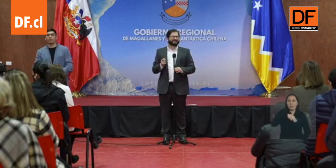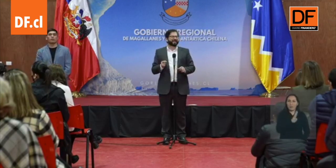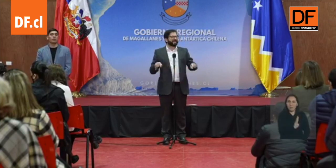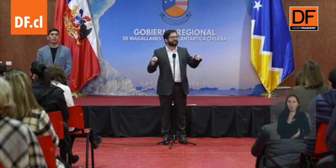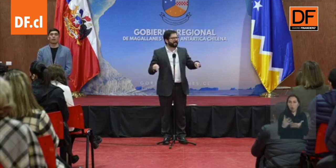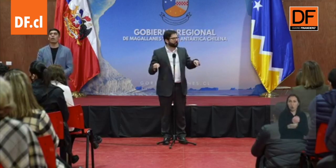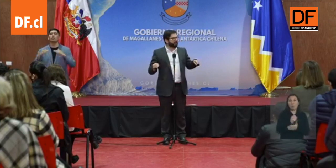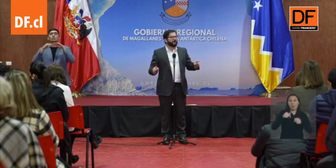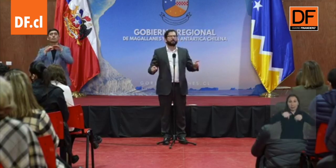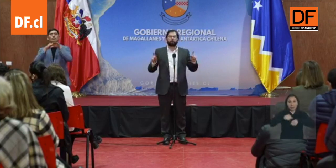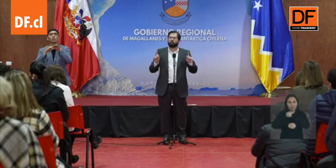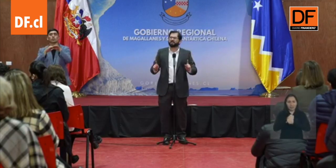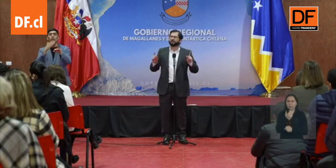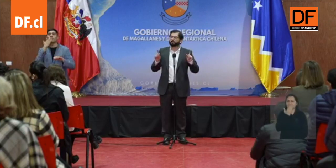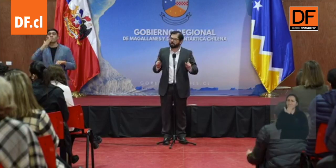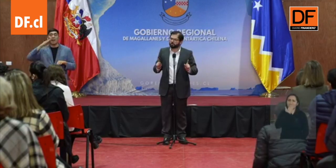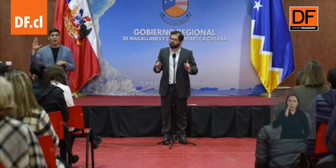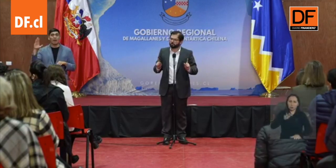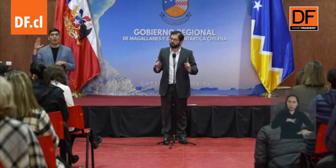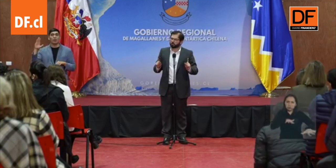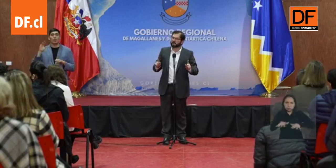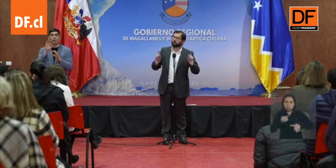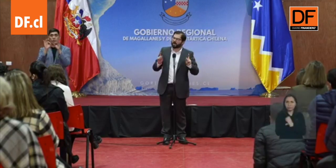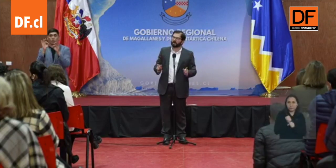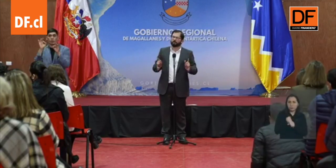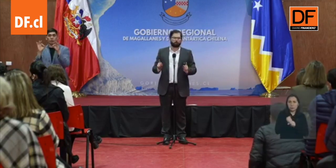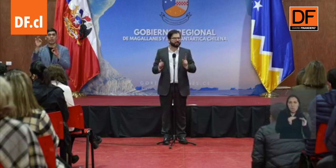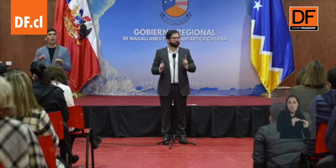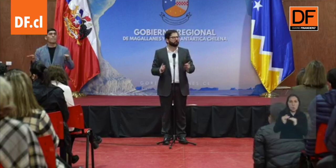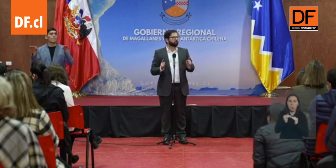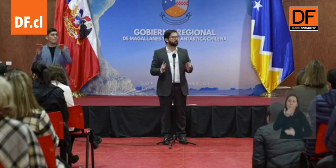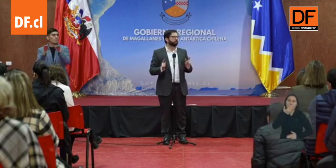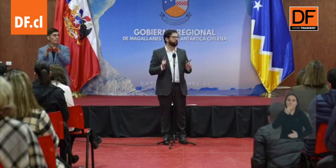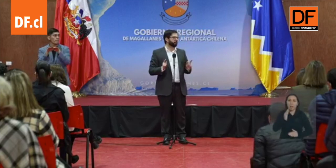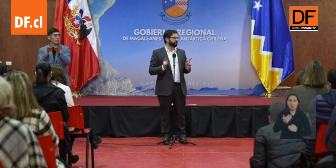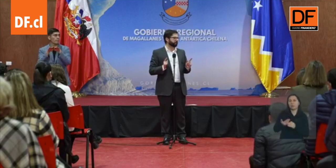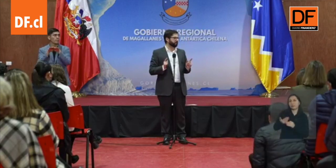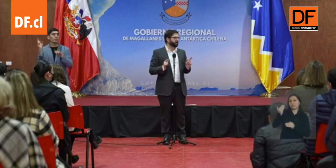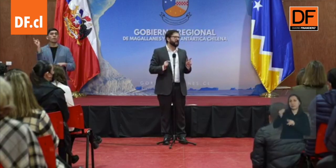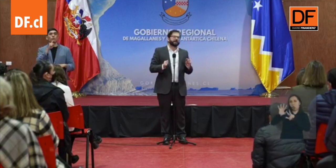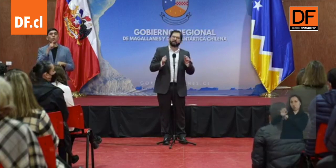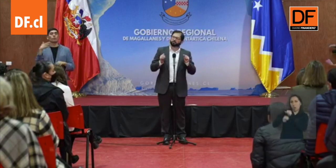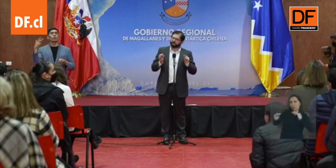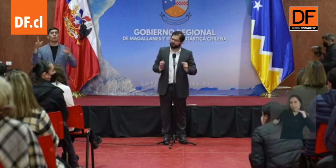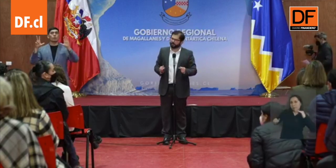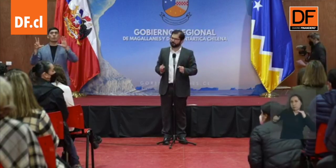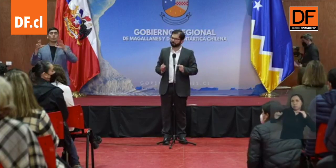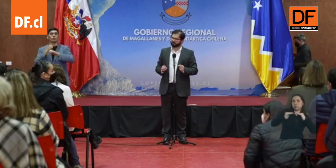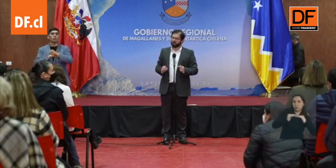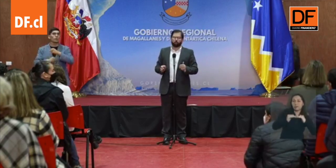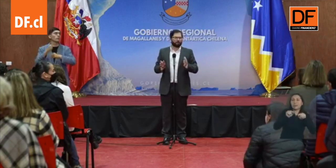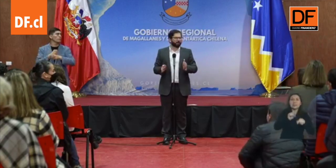logremos tener este año el mejor desempeño, igualar el mejor desempeño de los últimos 8 años. Y eso